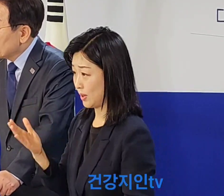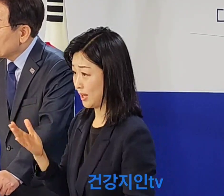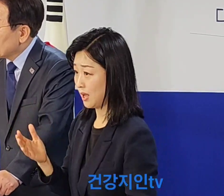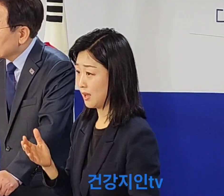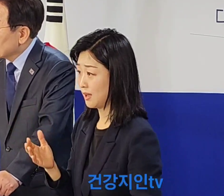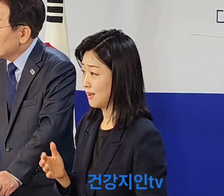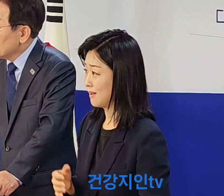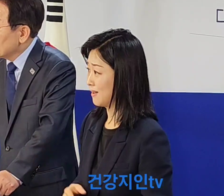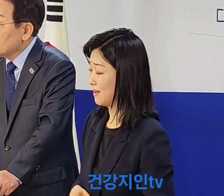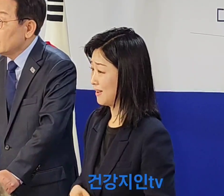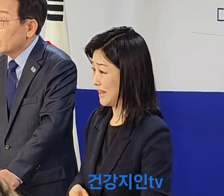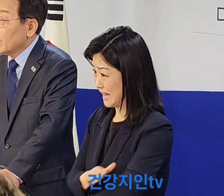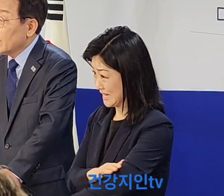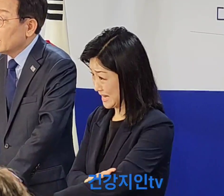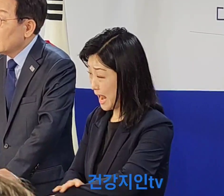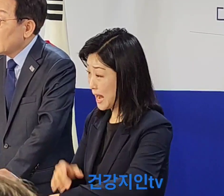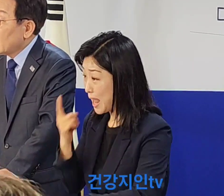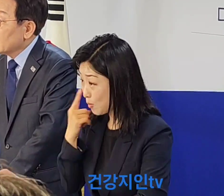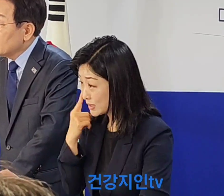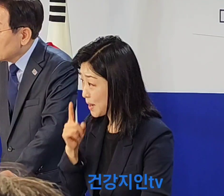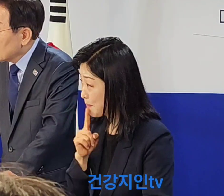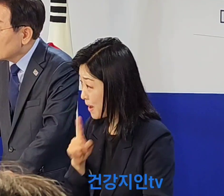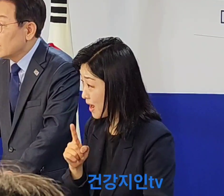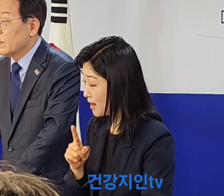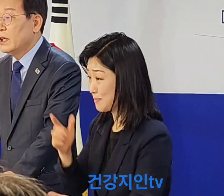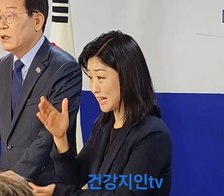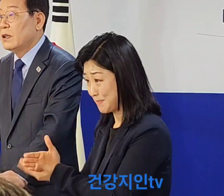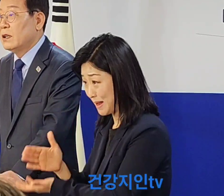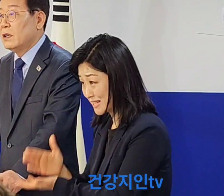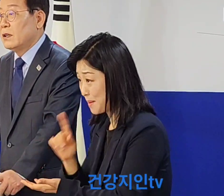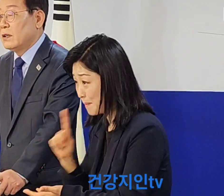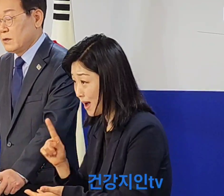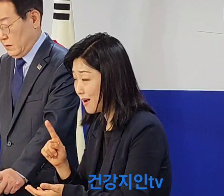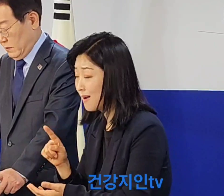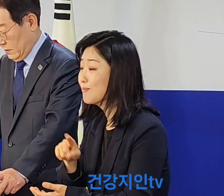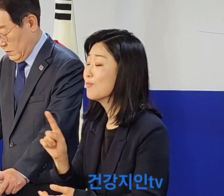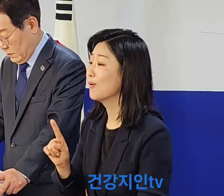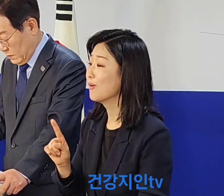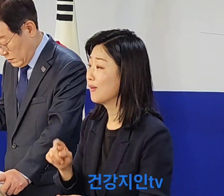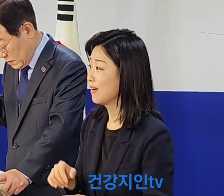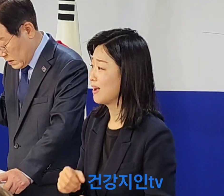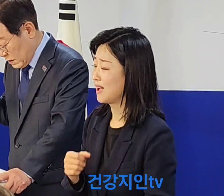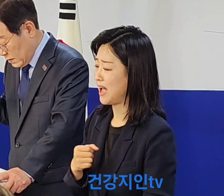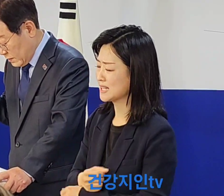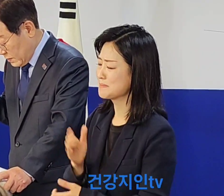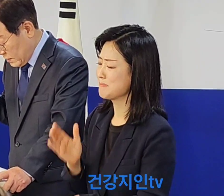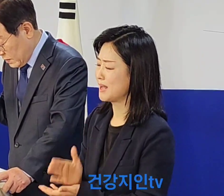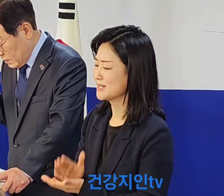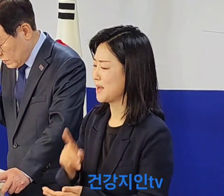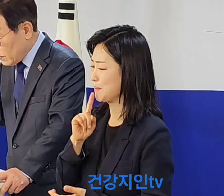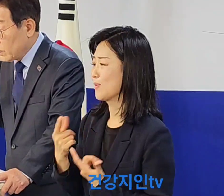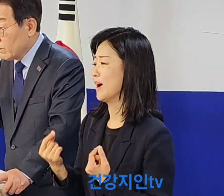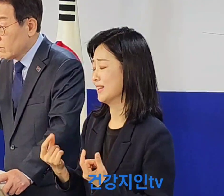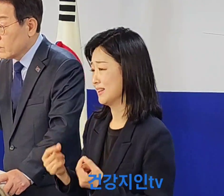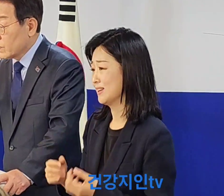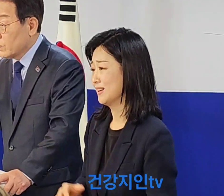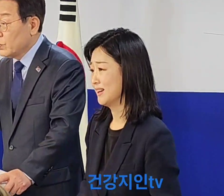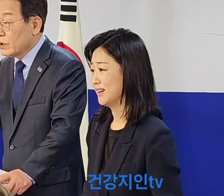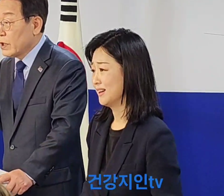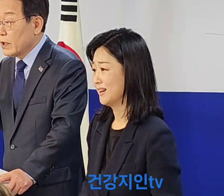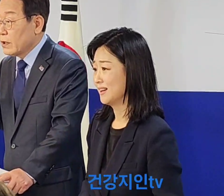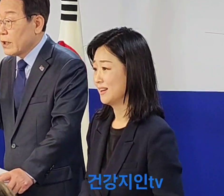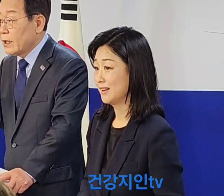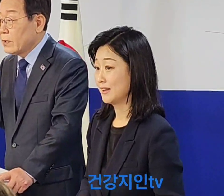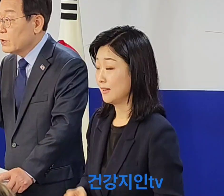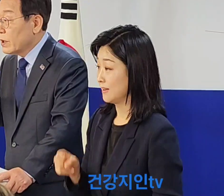말이 야 잘해보자 이렇게 들립니까? 하지 말자로 들립니까? 하지 말자. 저는